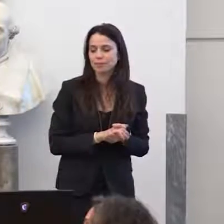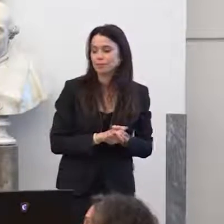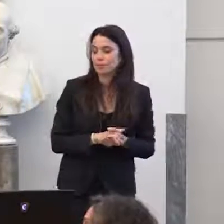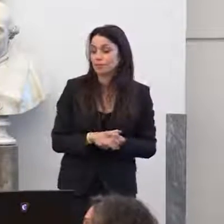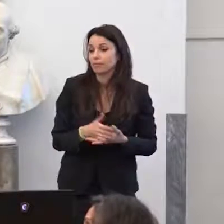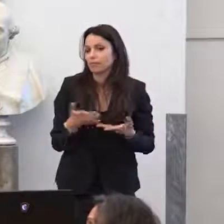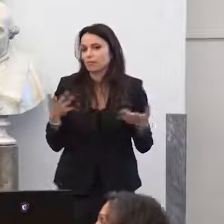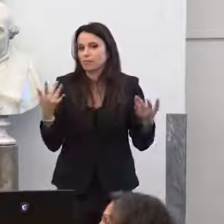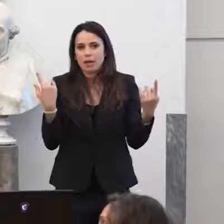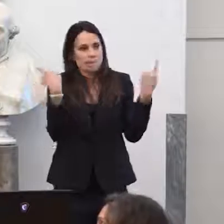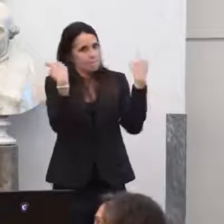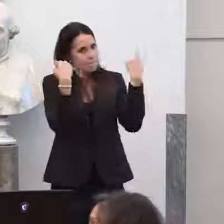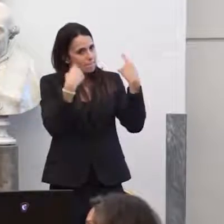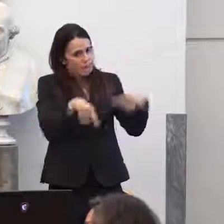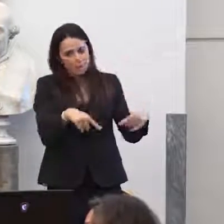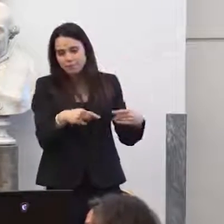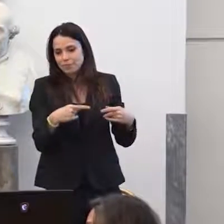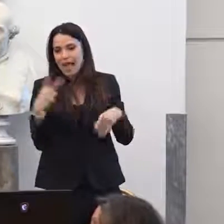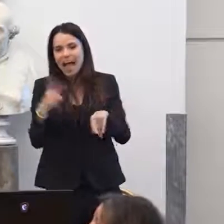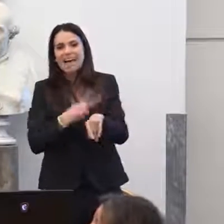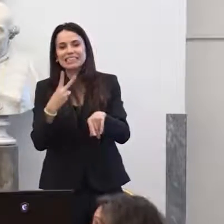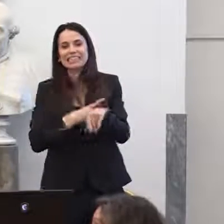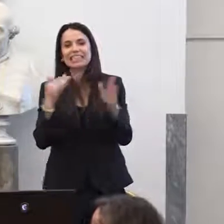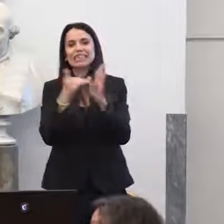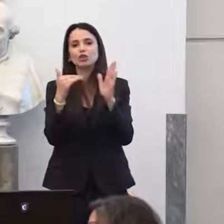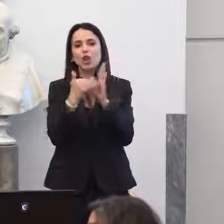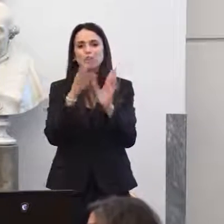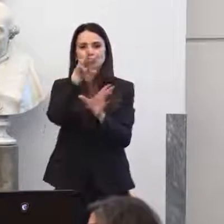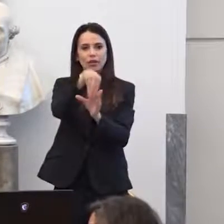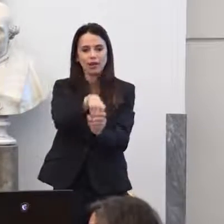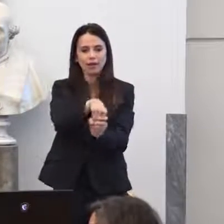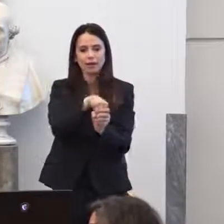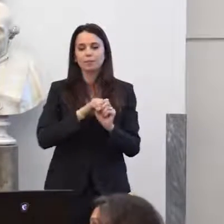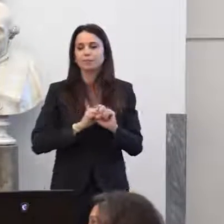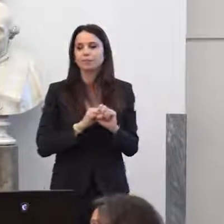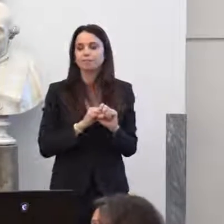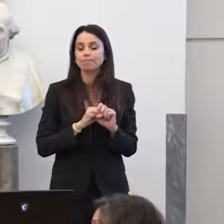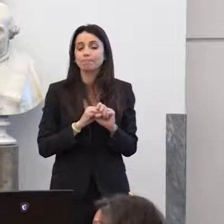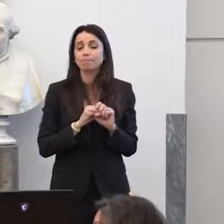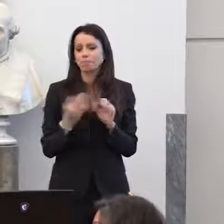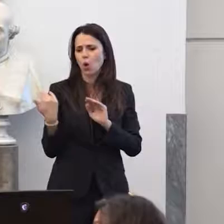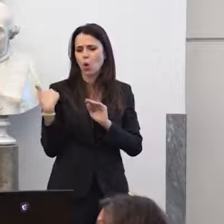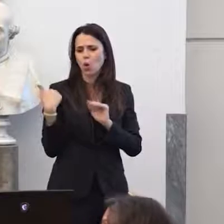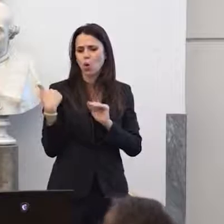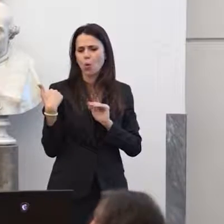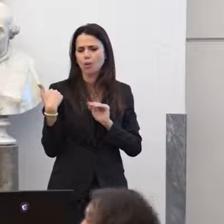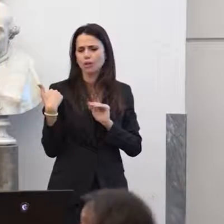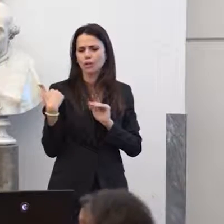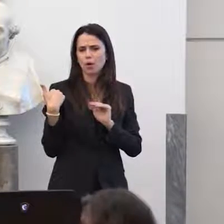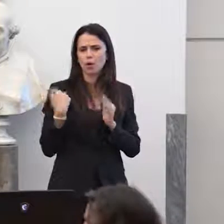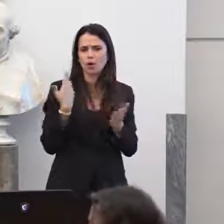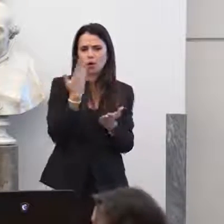Nota dolentissima, l'assistenza domiciliare. Ultimo rapporto sempre del Ministero dell'agosto